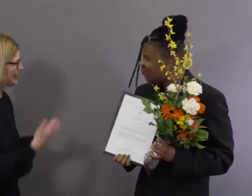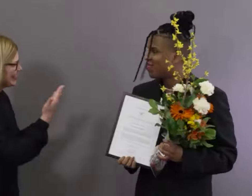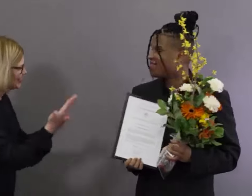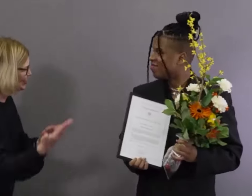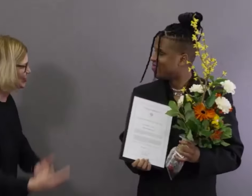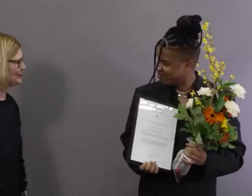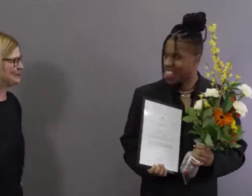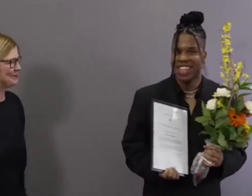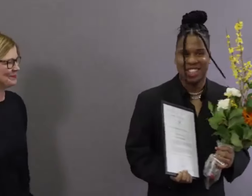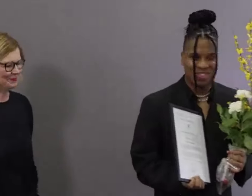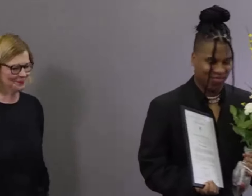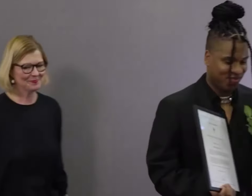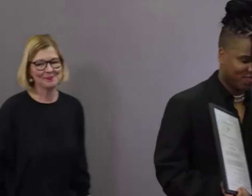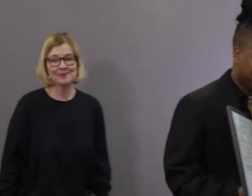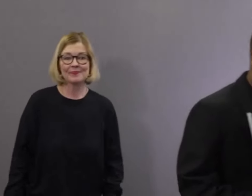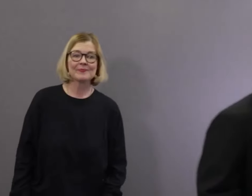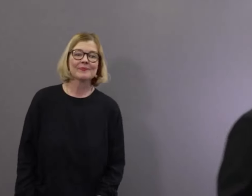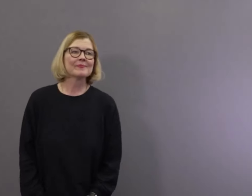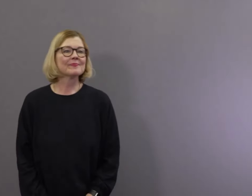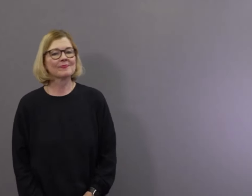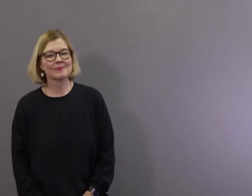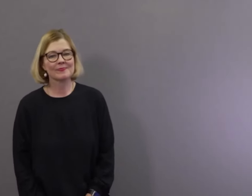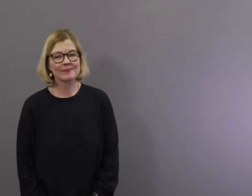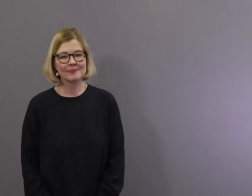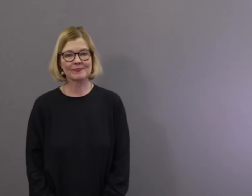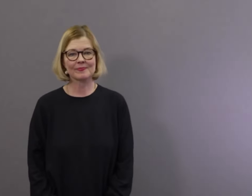Kiitos. Kiitos paljon.